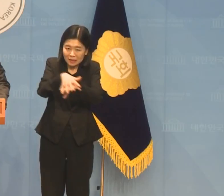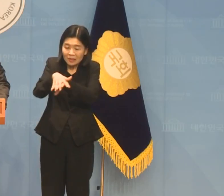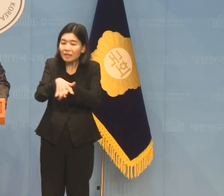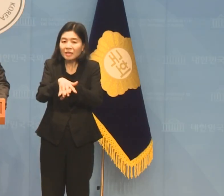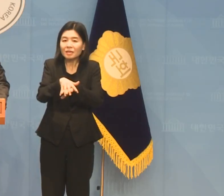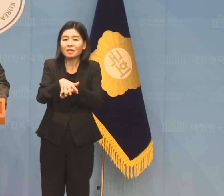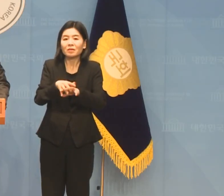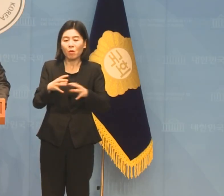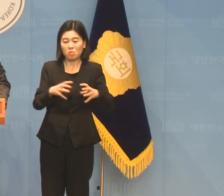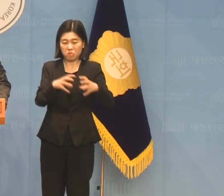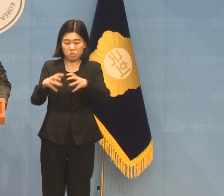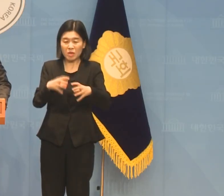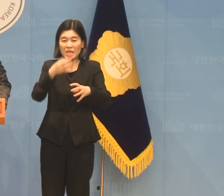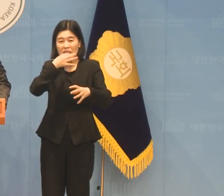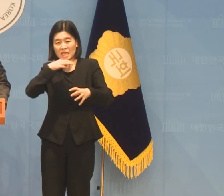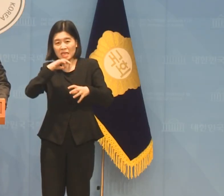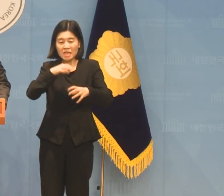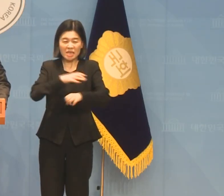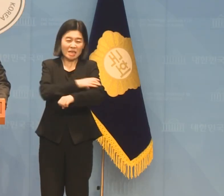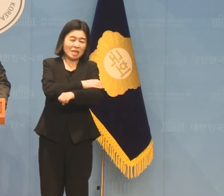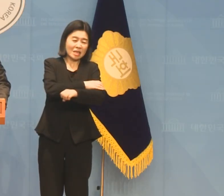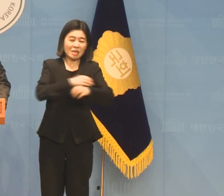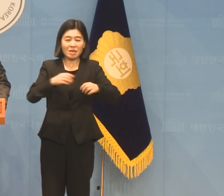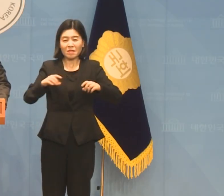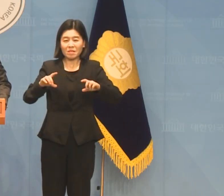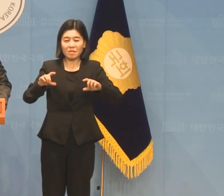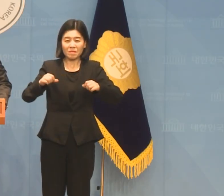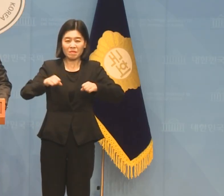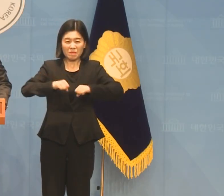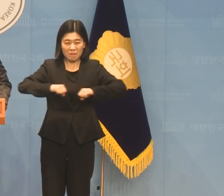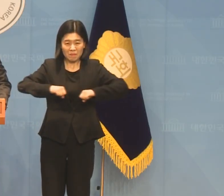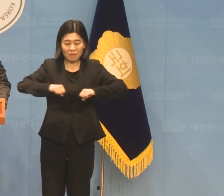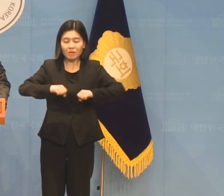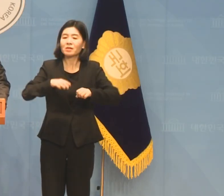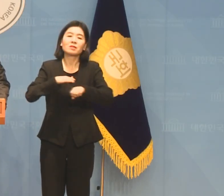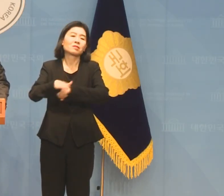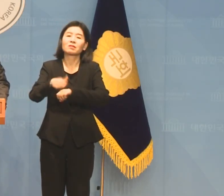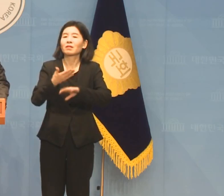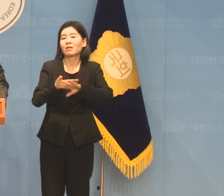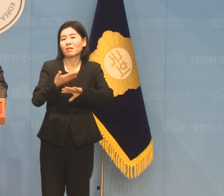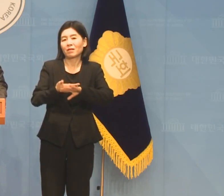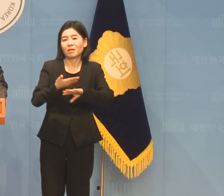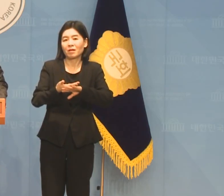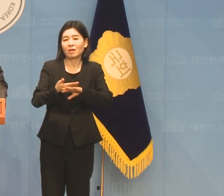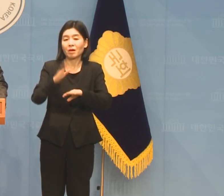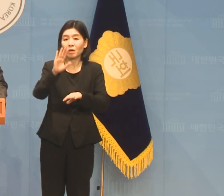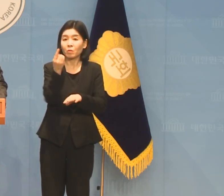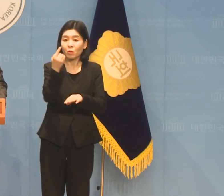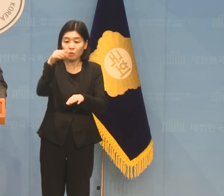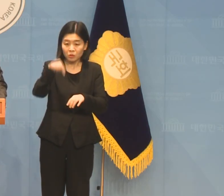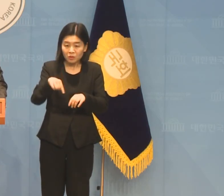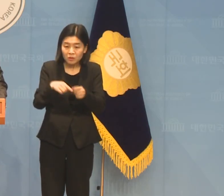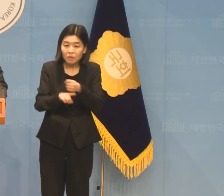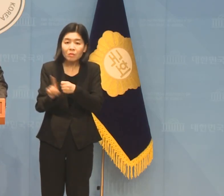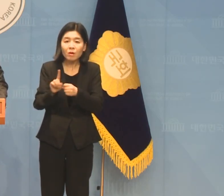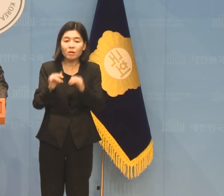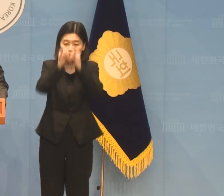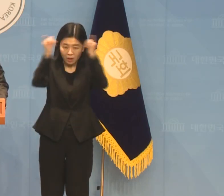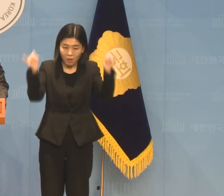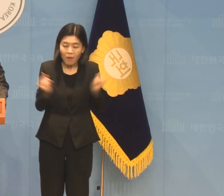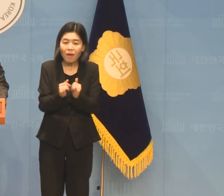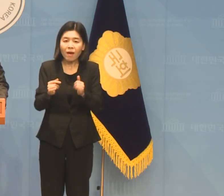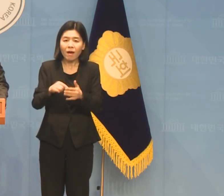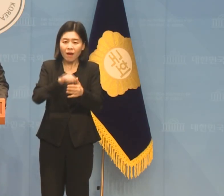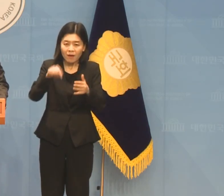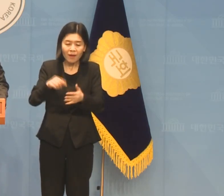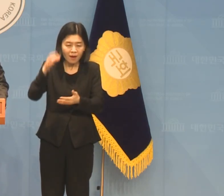무리의 이익을 위해 힘만 과시하는 무리배 정치와도 다릅니다. 보수는 그 사회가 받아들인 내재적 가치를